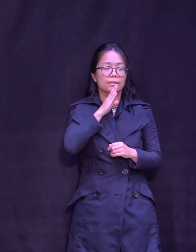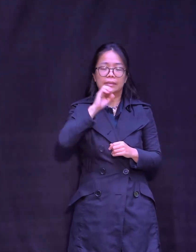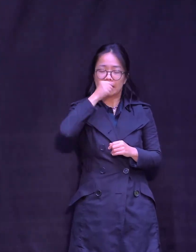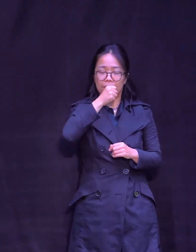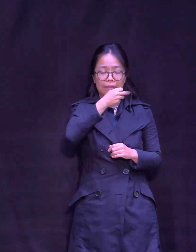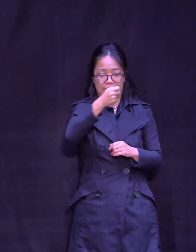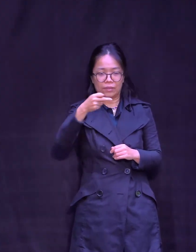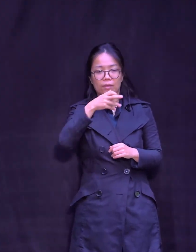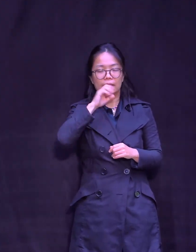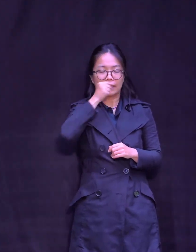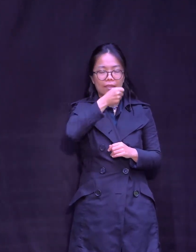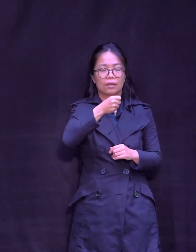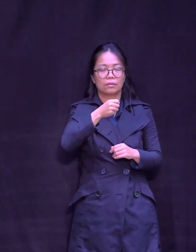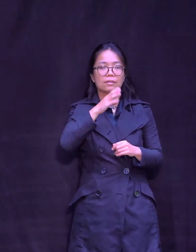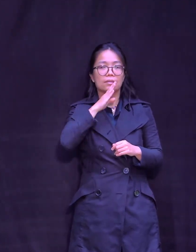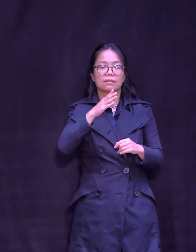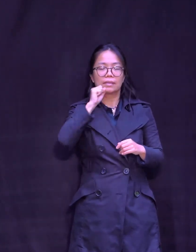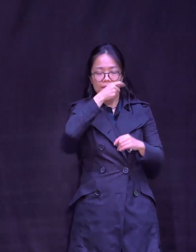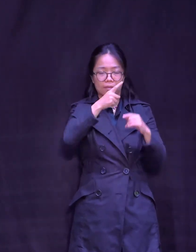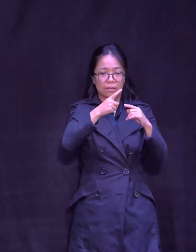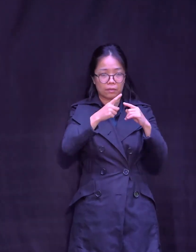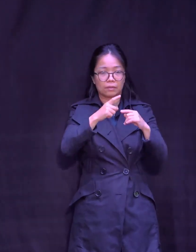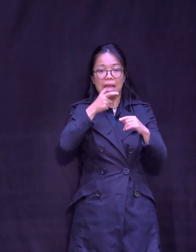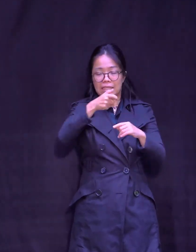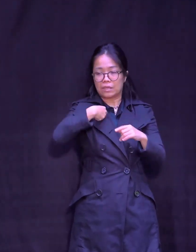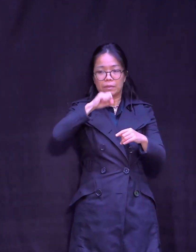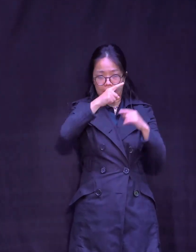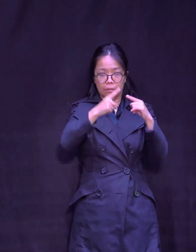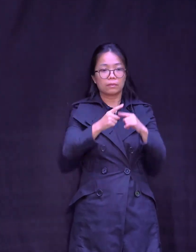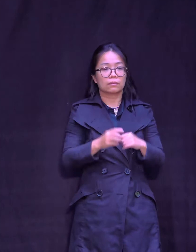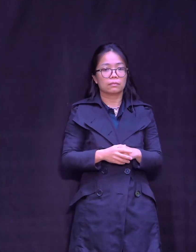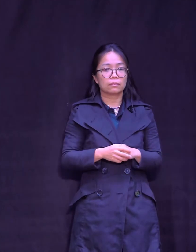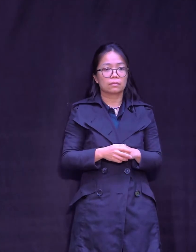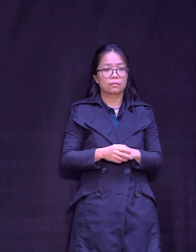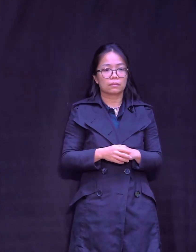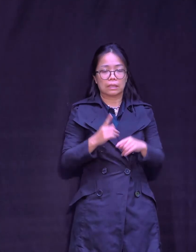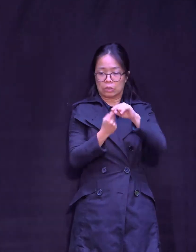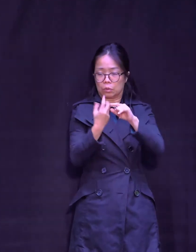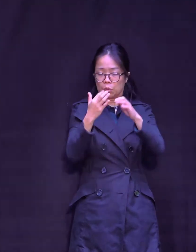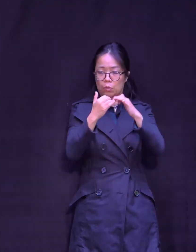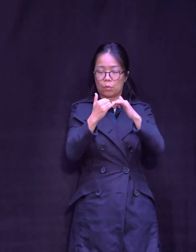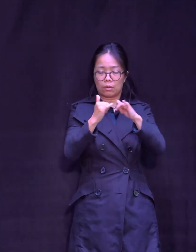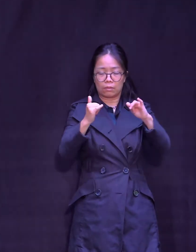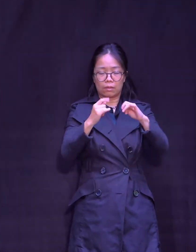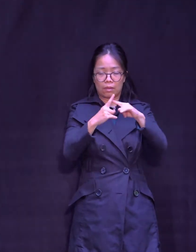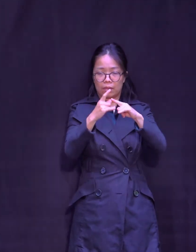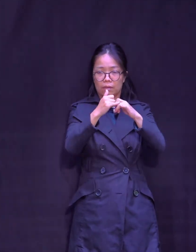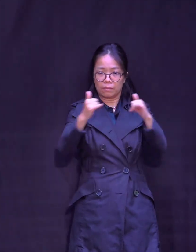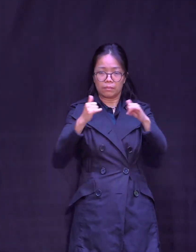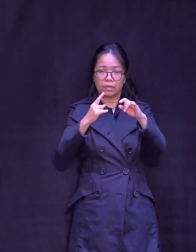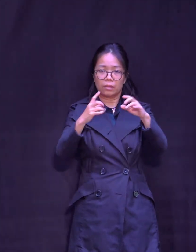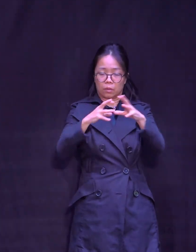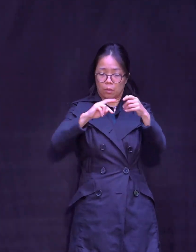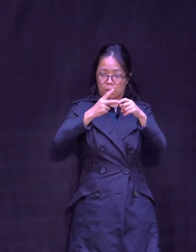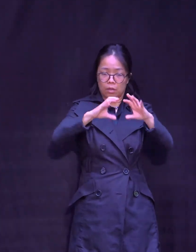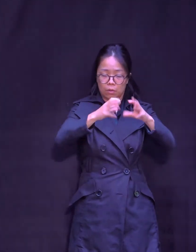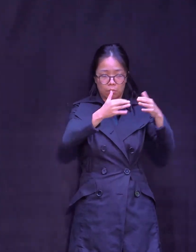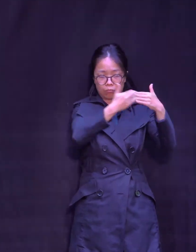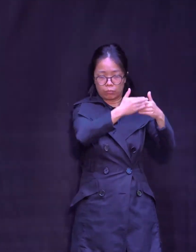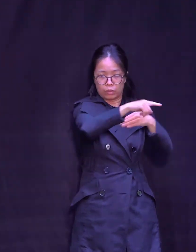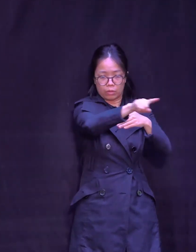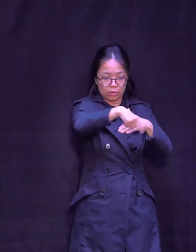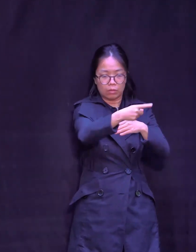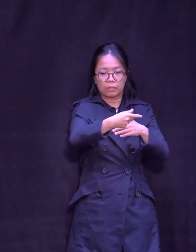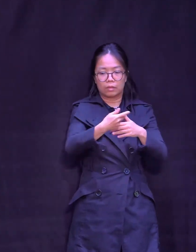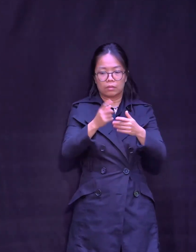Taiwan， call me。台湾历史，这是让中华人民共和国独立在中国，也是